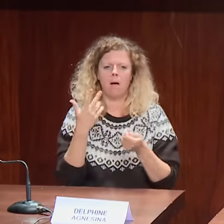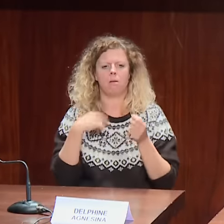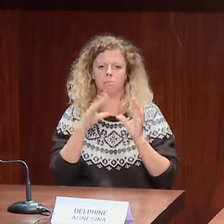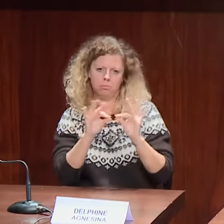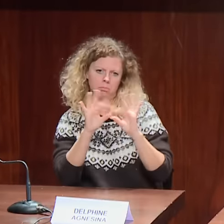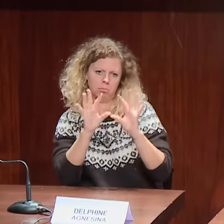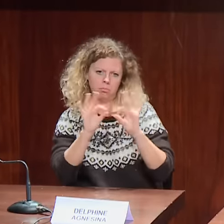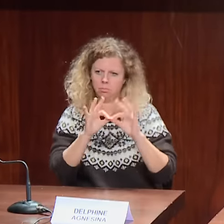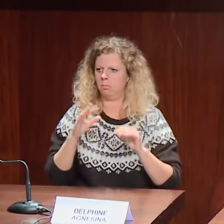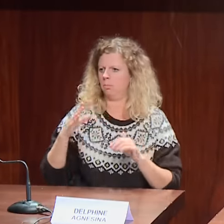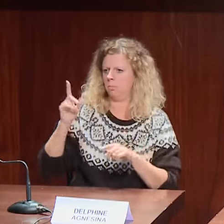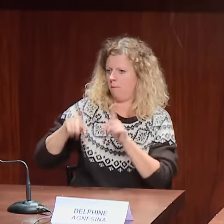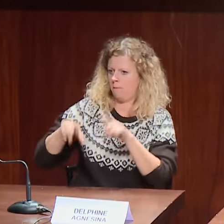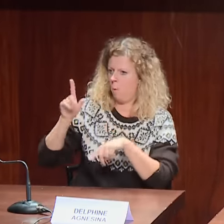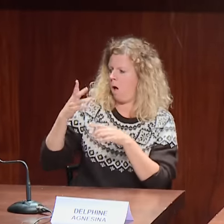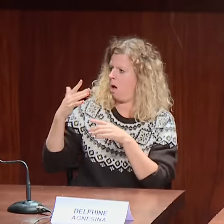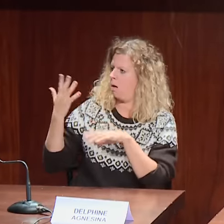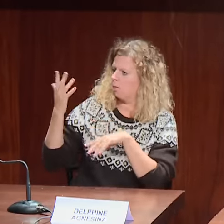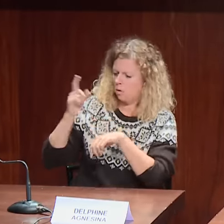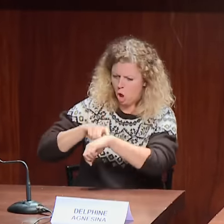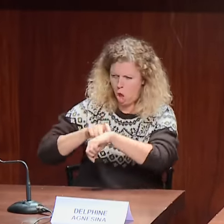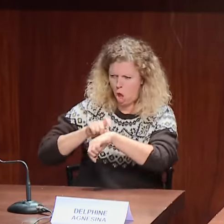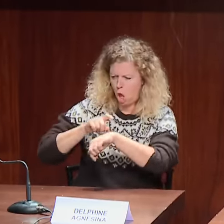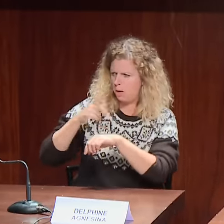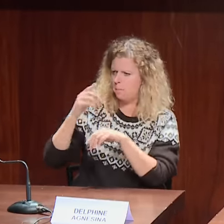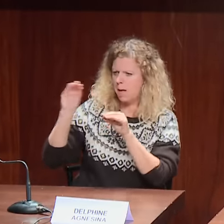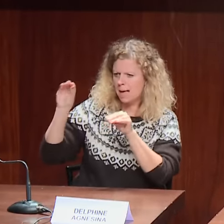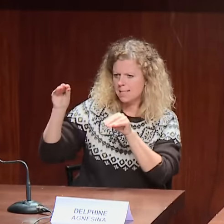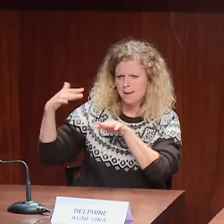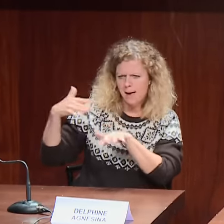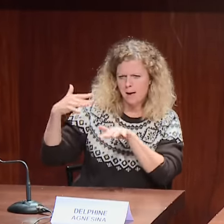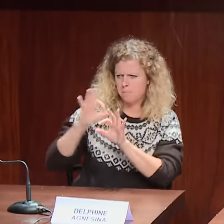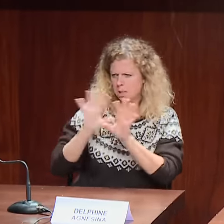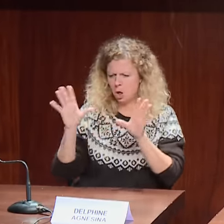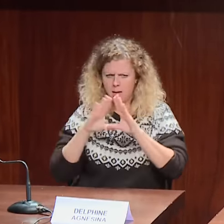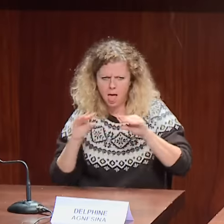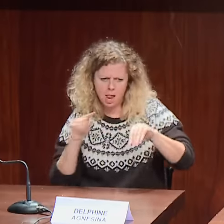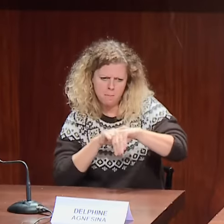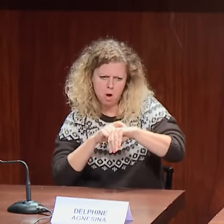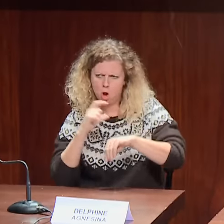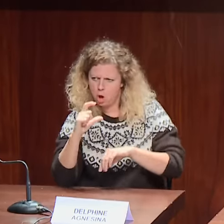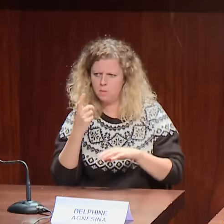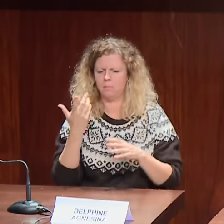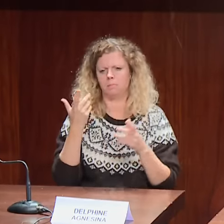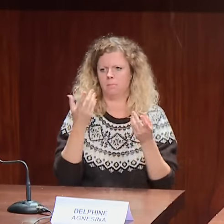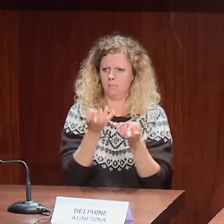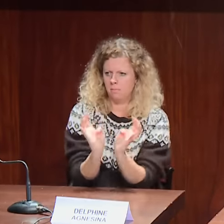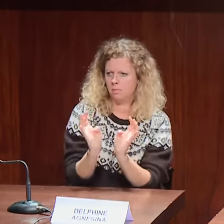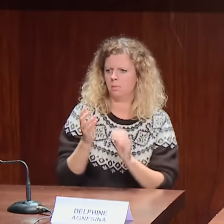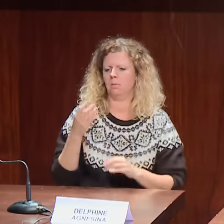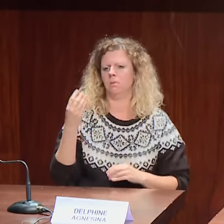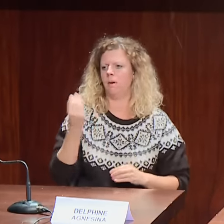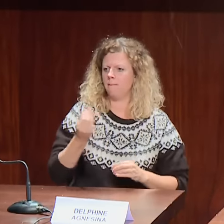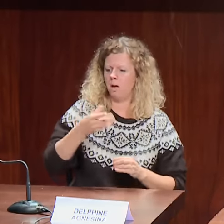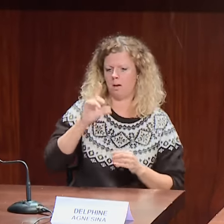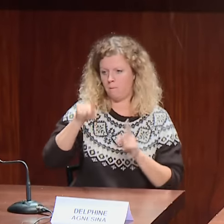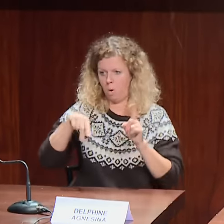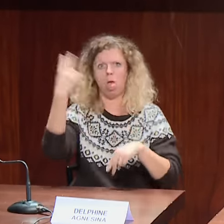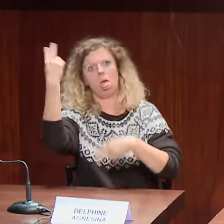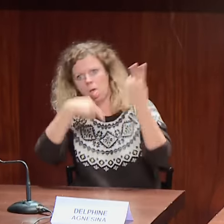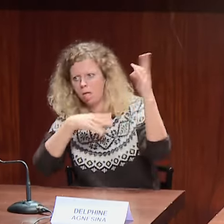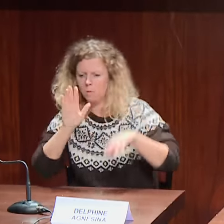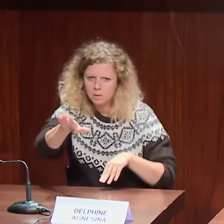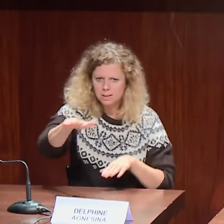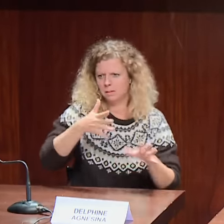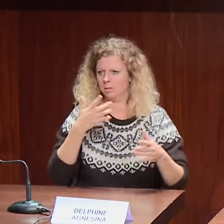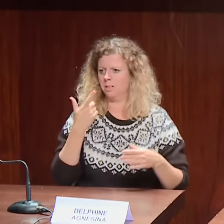par exemple l'automne. Et ensuite, on a travaillé sur le conte. On a choisi des moments où